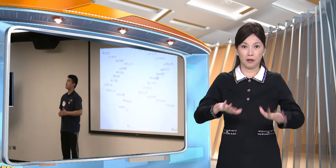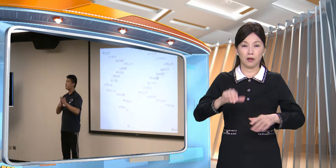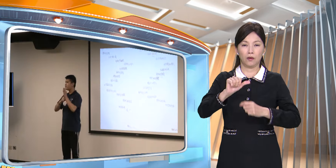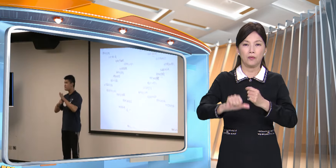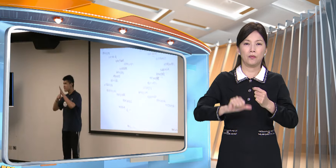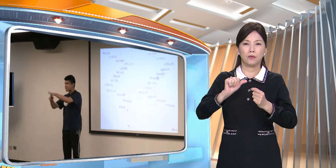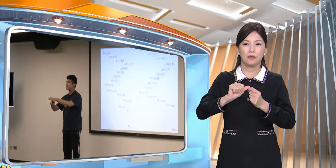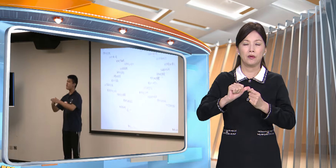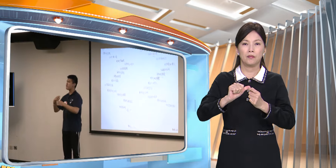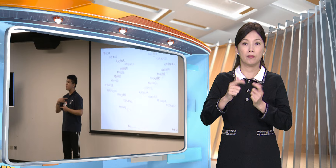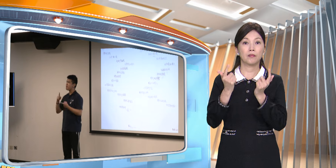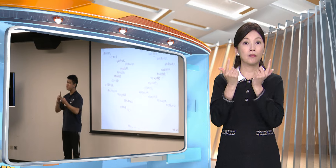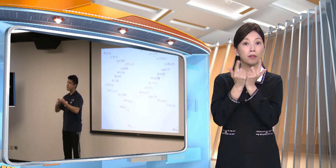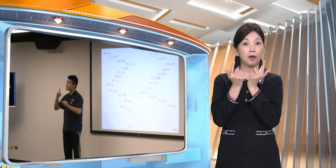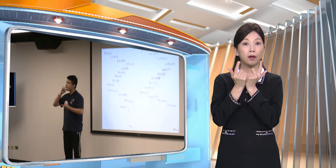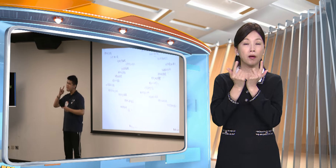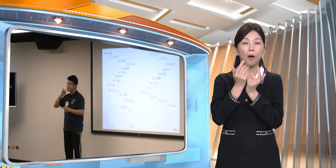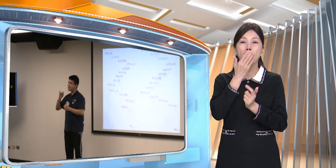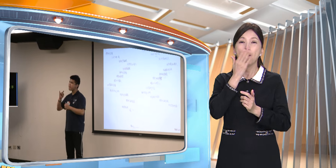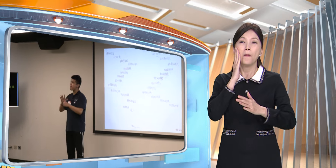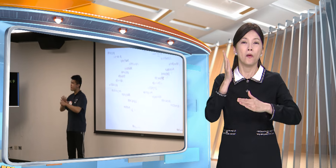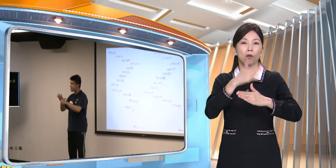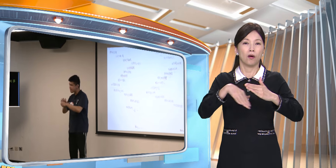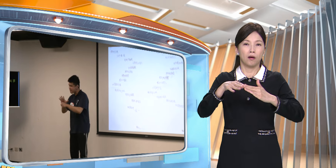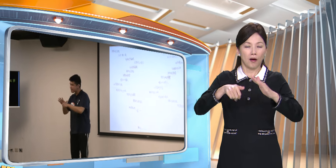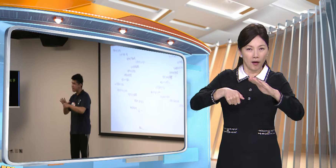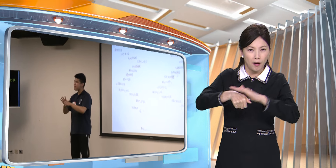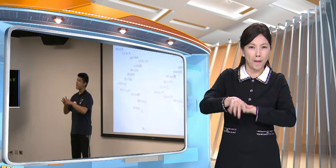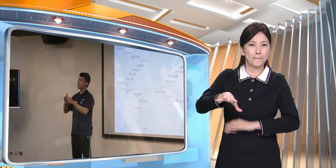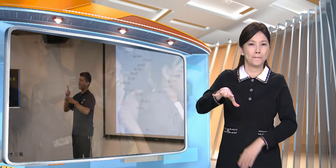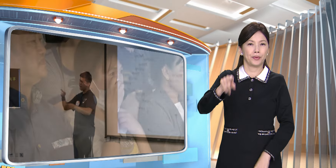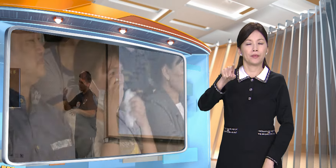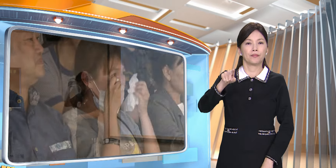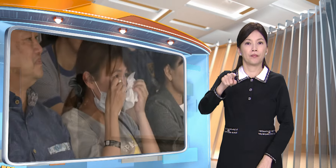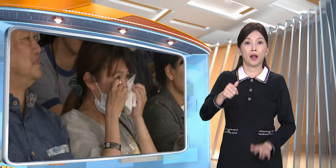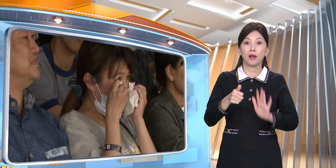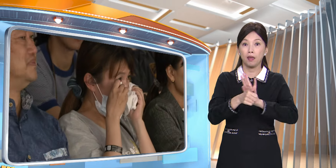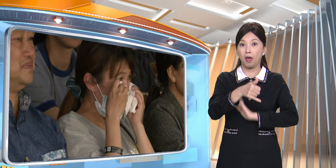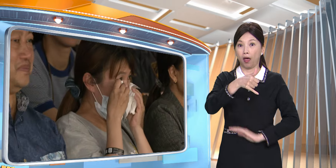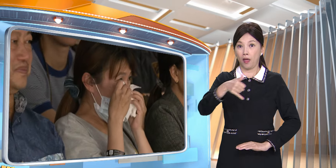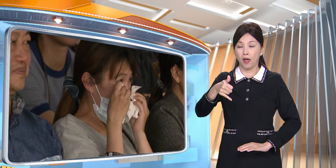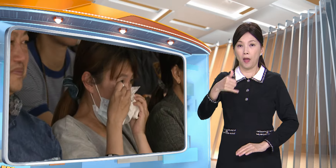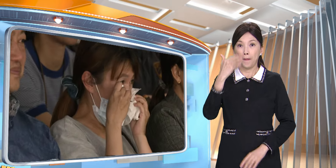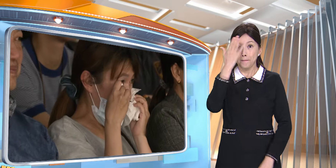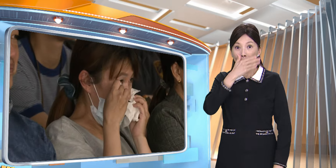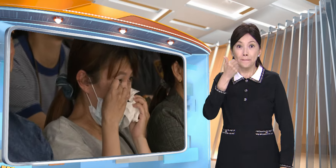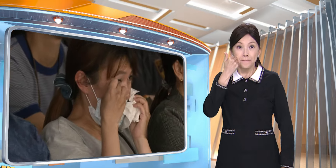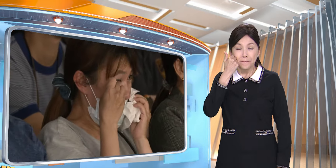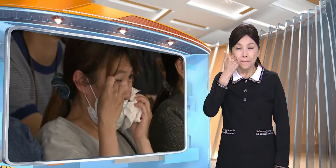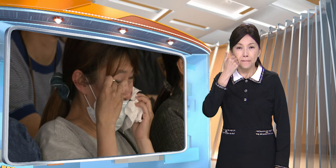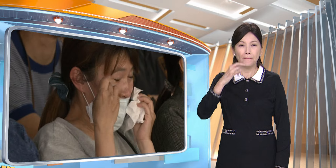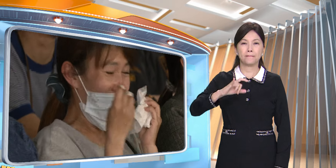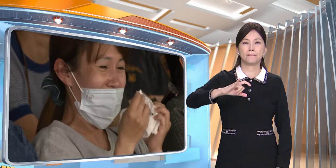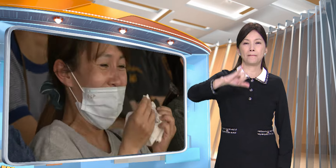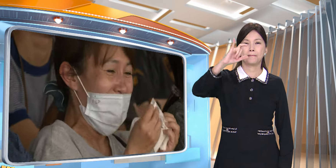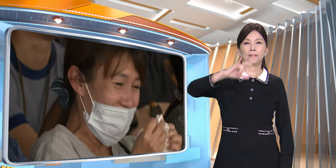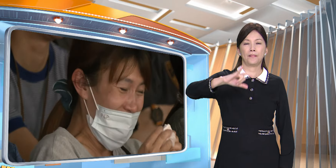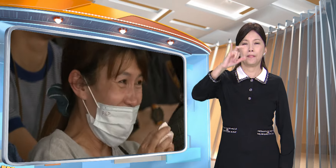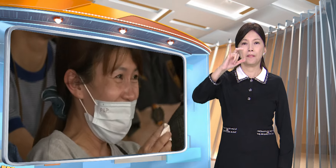年头。今年首都和台北启聪学校合作艺术入校，请来